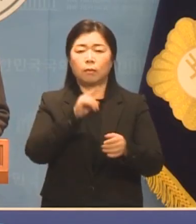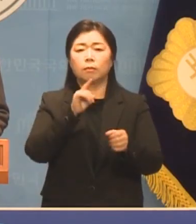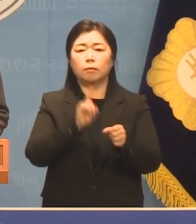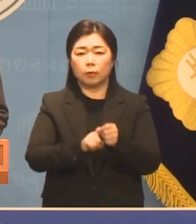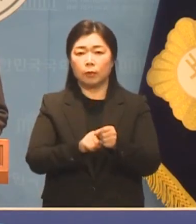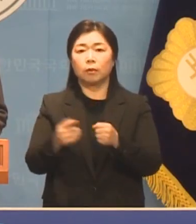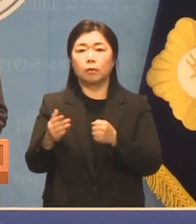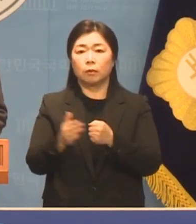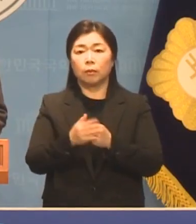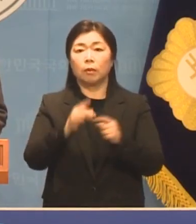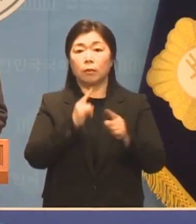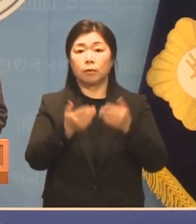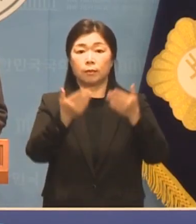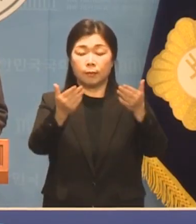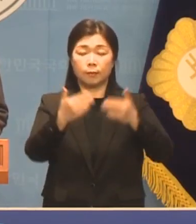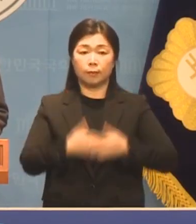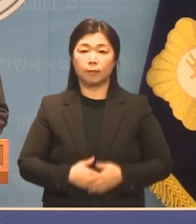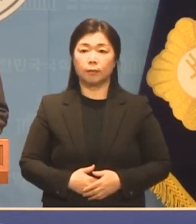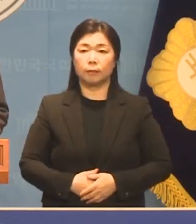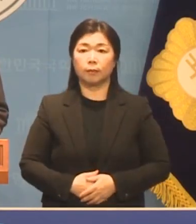하소연하고자 이 자리를 마련하였습니다.